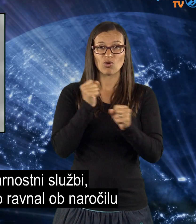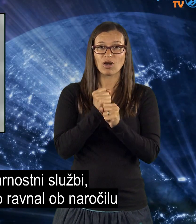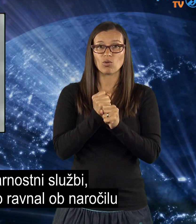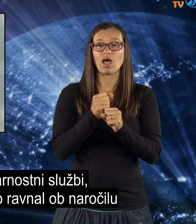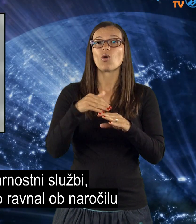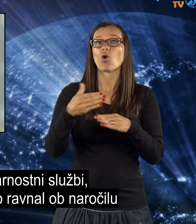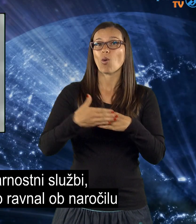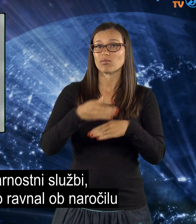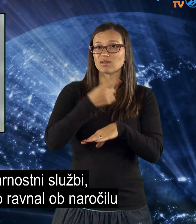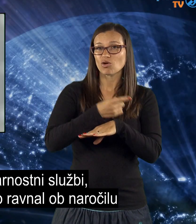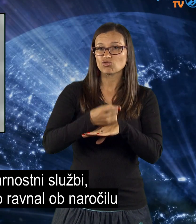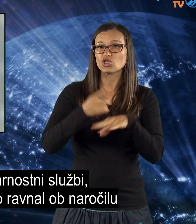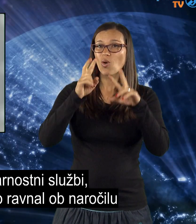posledic prodaje Telekoma.